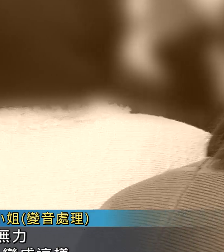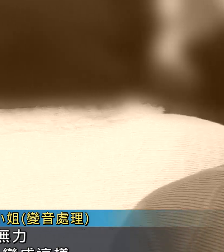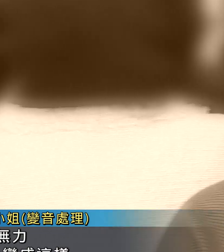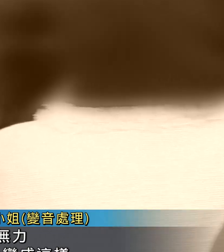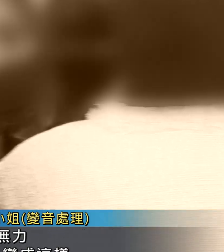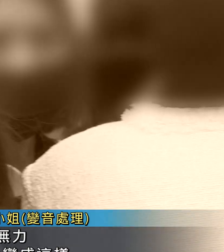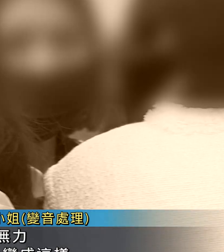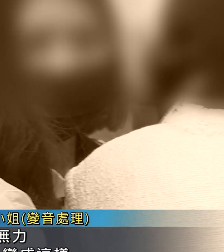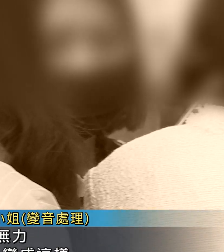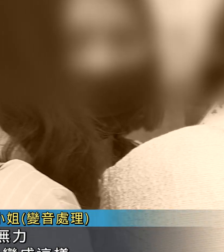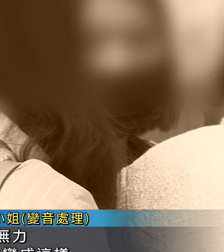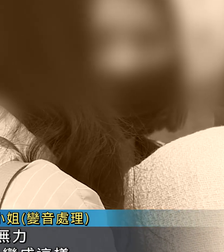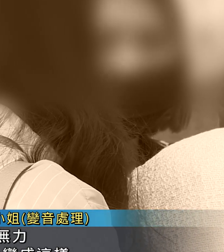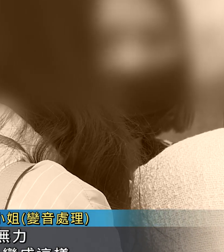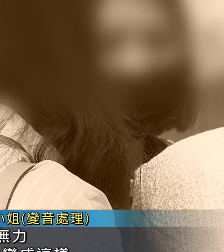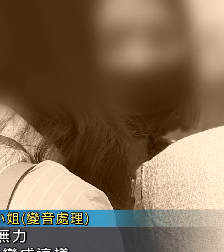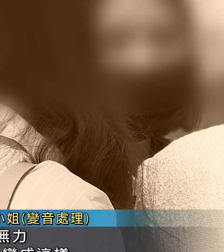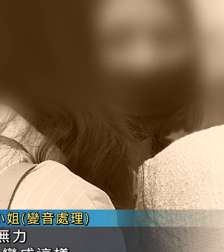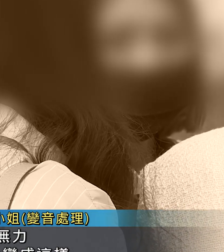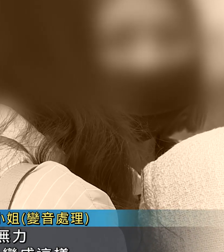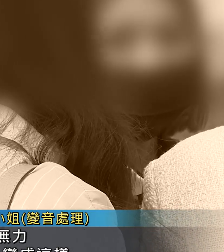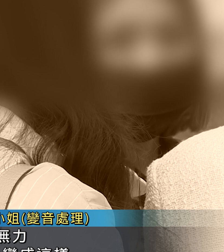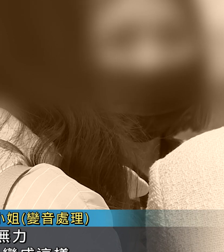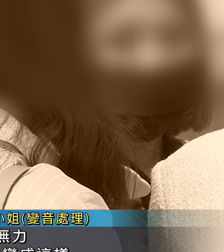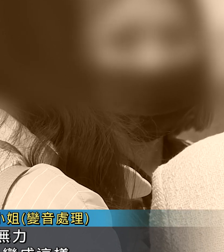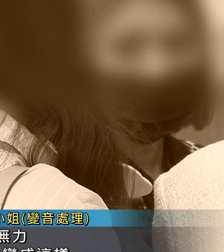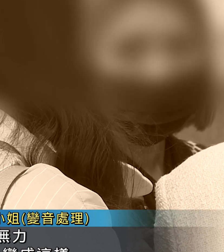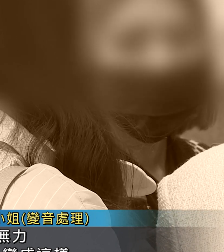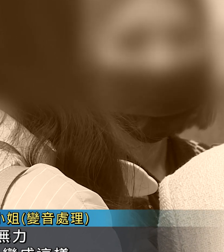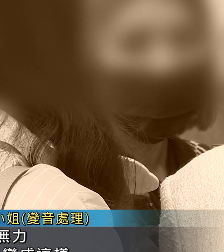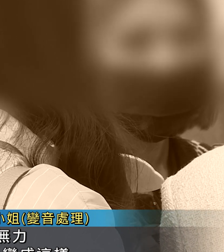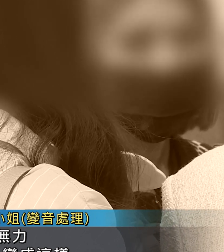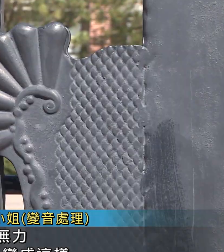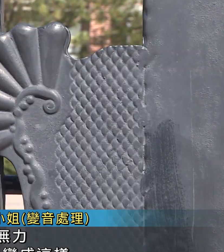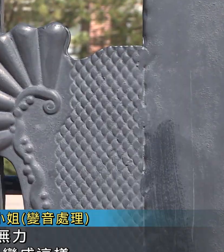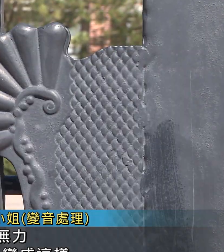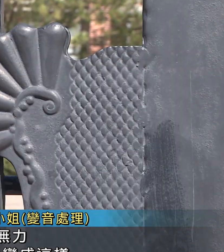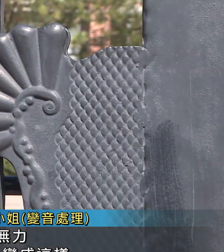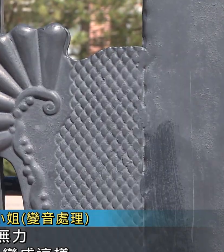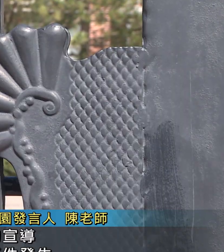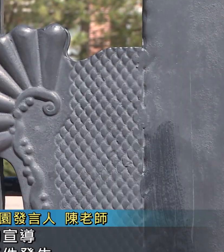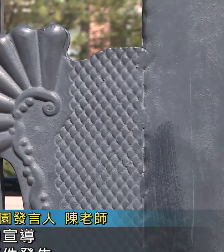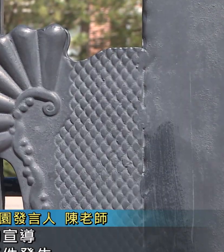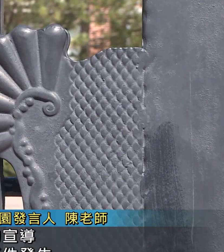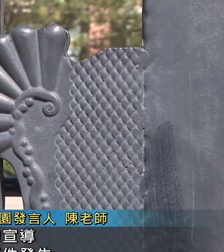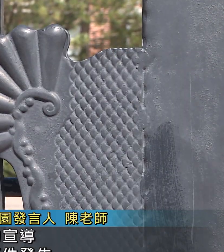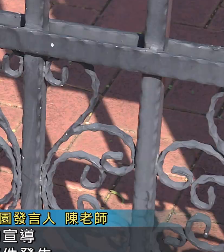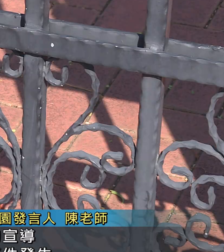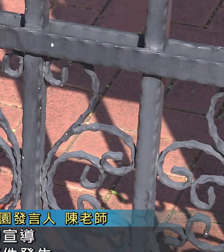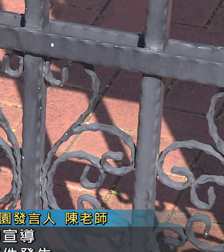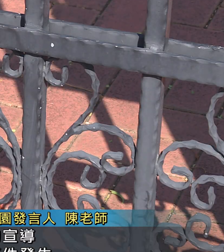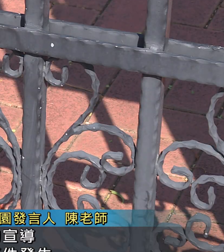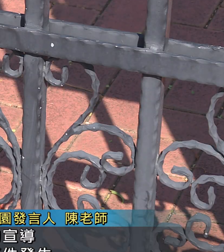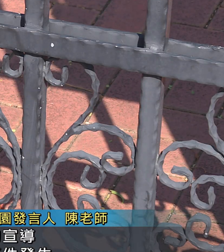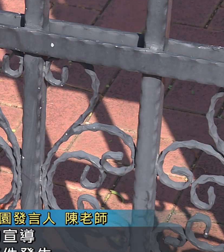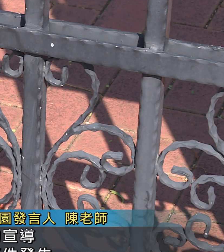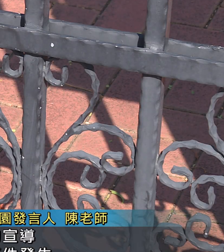很无力，怎么孩子在我手上变成这样。 就现在的老师啊，哈，都一再的